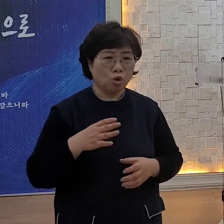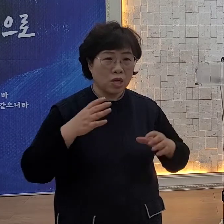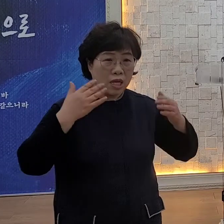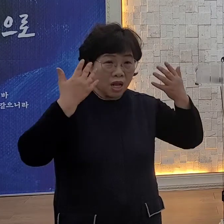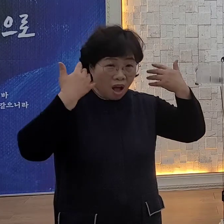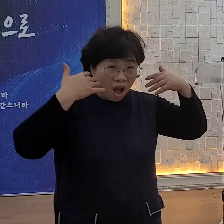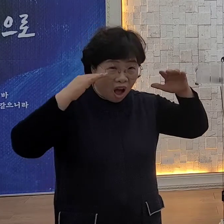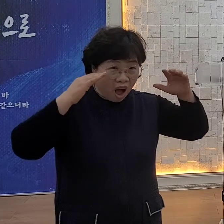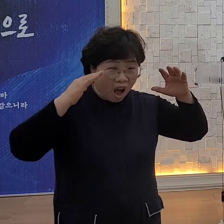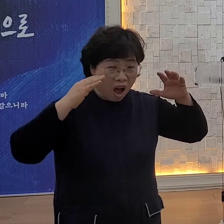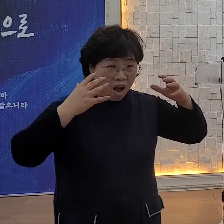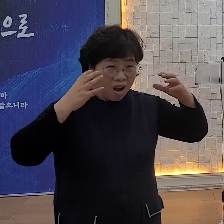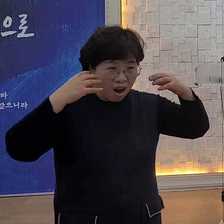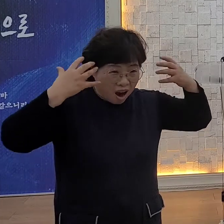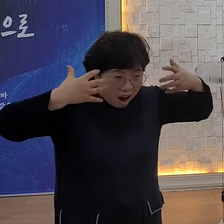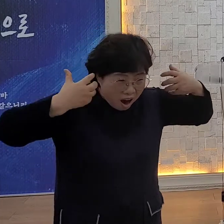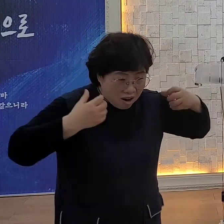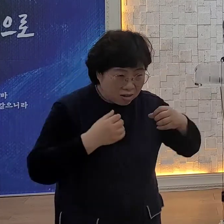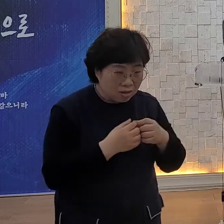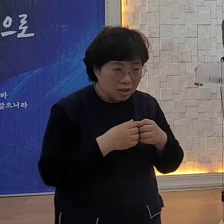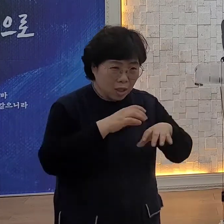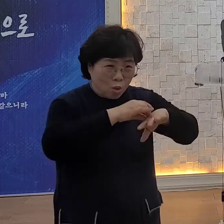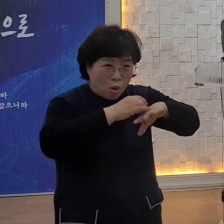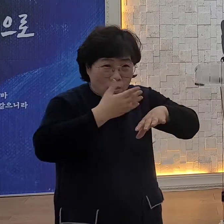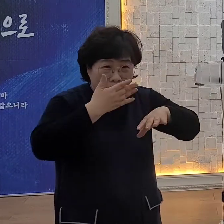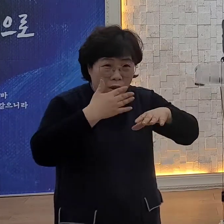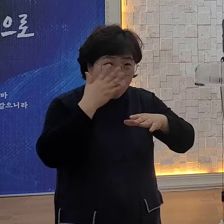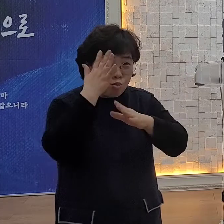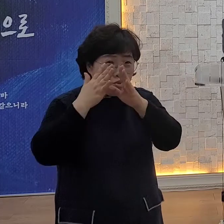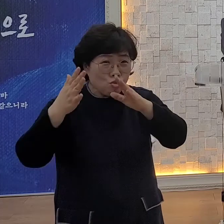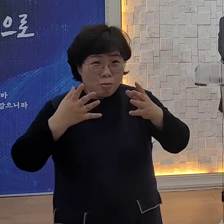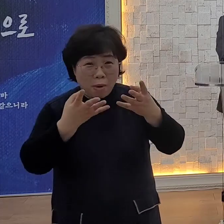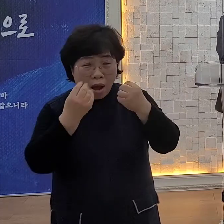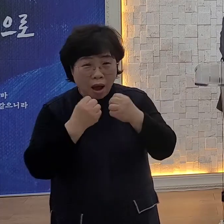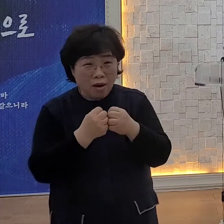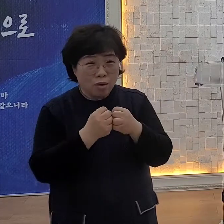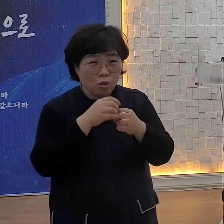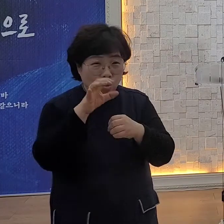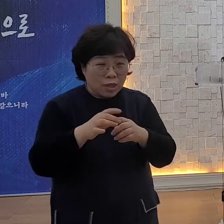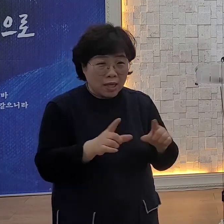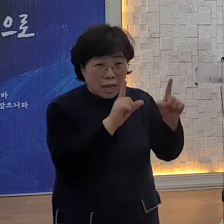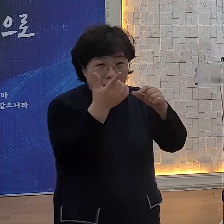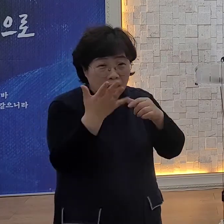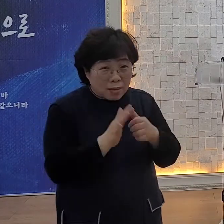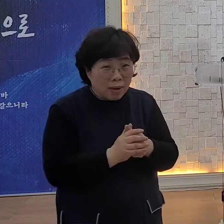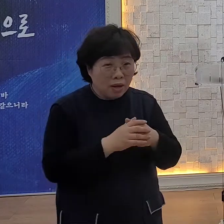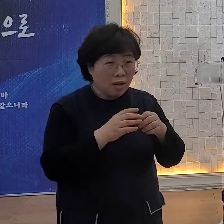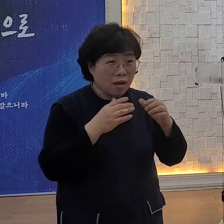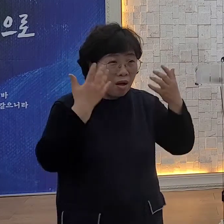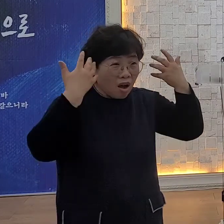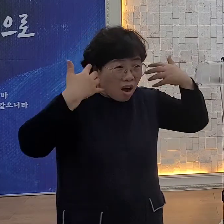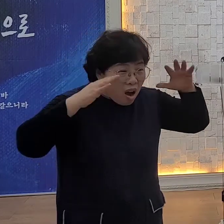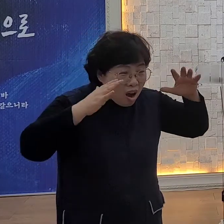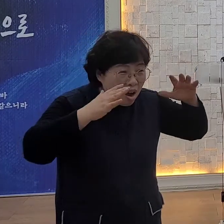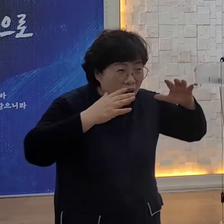호랑이는 그 푸른 초원에 얼마나 풀이 많습니까? 근데 사자와 호랑이가 풀